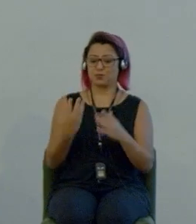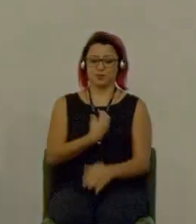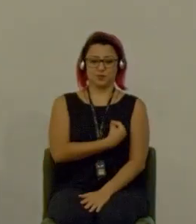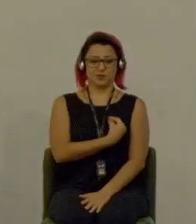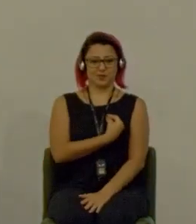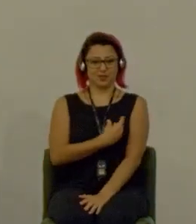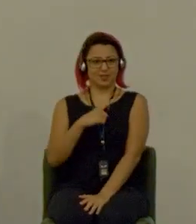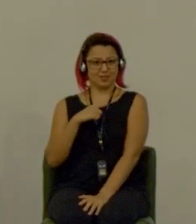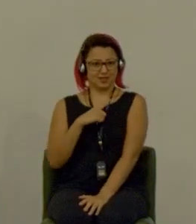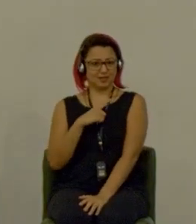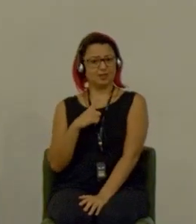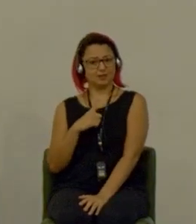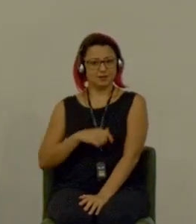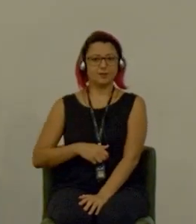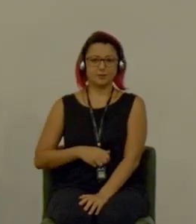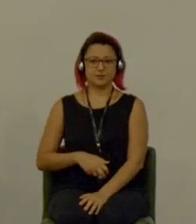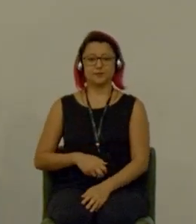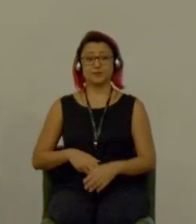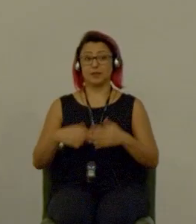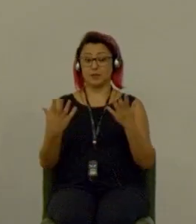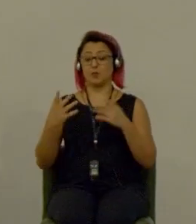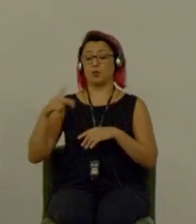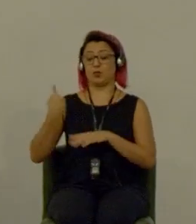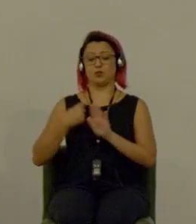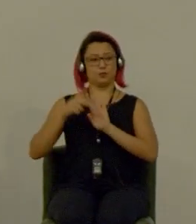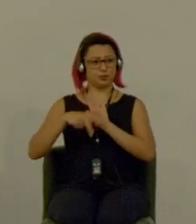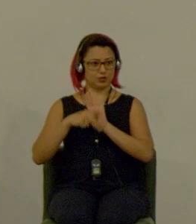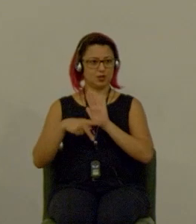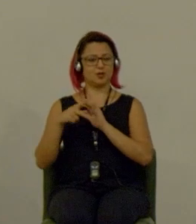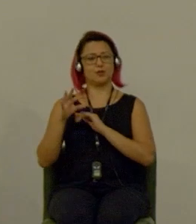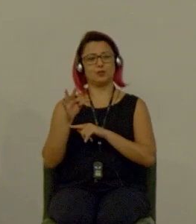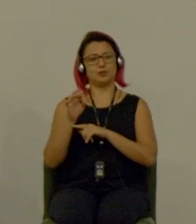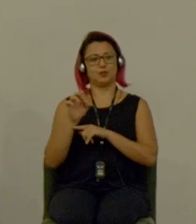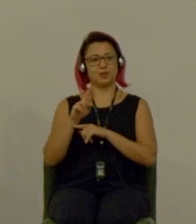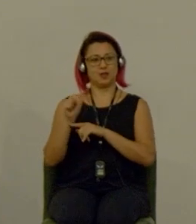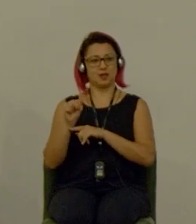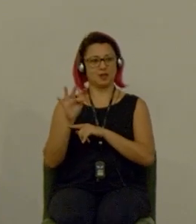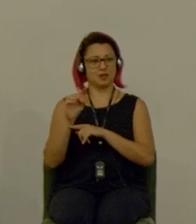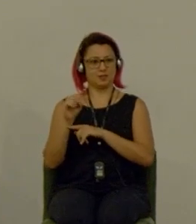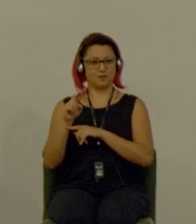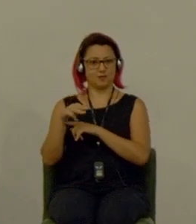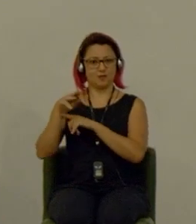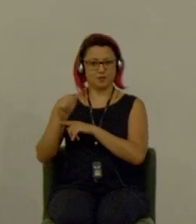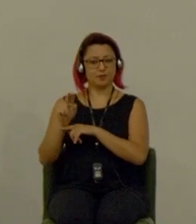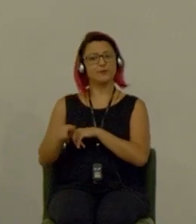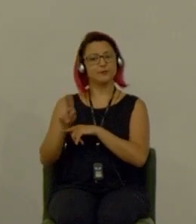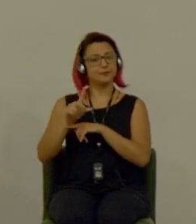dans Terraforma que c'est la carte du Grand Paris, ça, parce que toutes les données sont des données du Grand Paris,